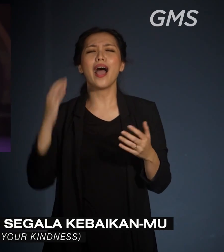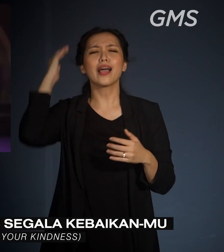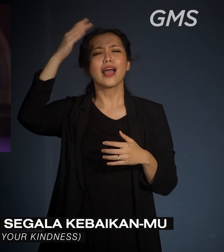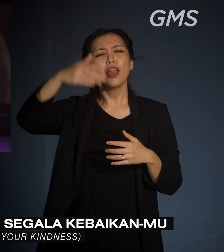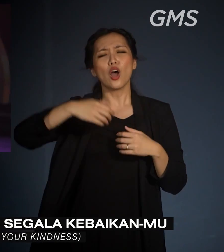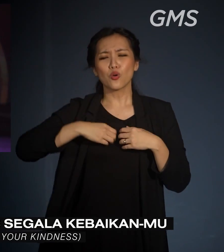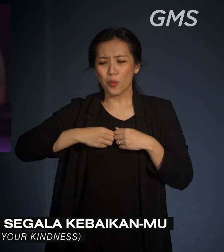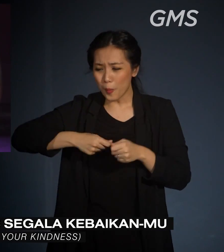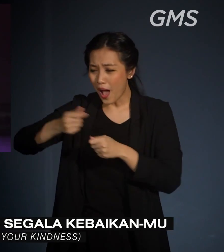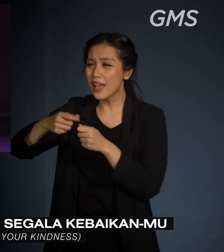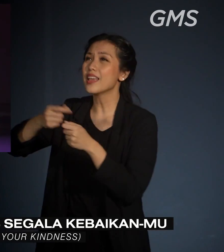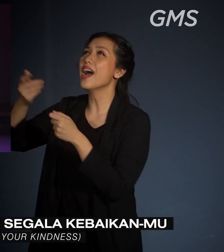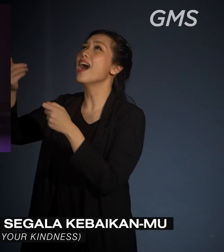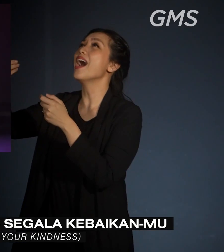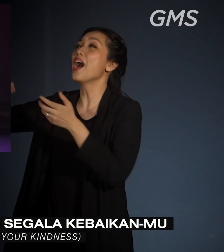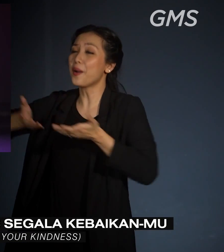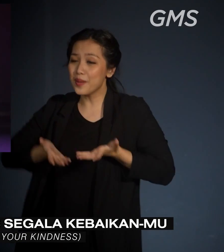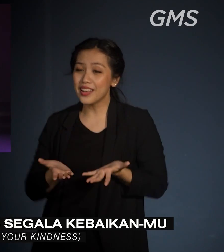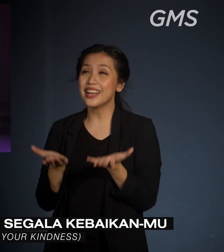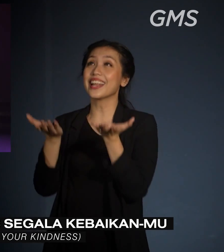kan ku